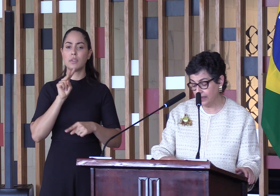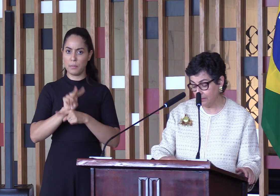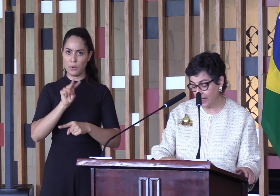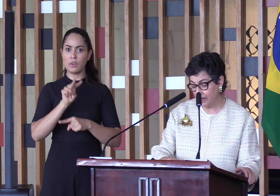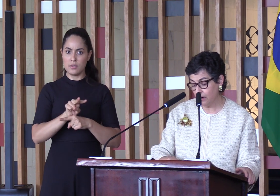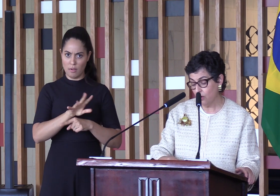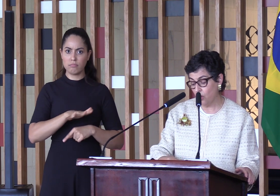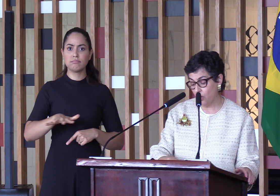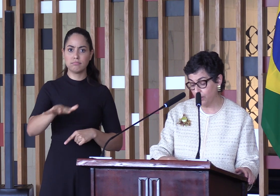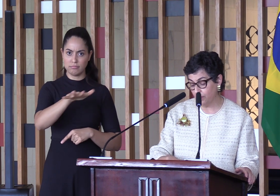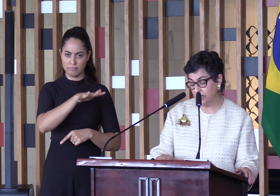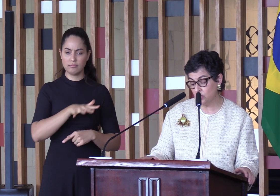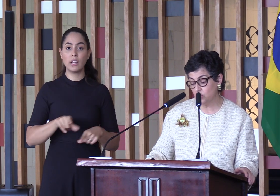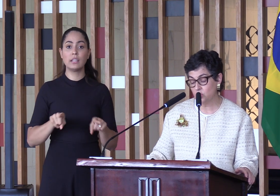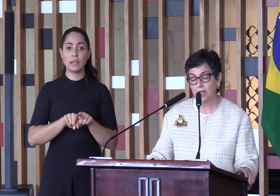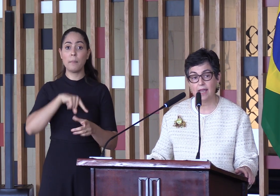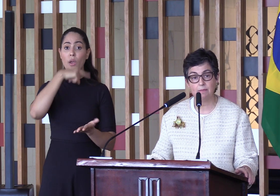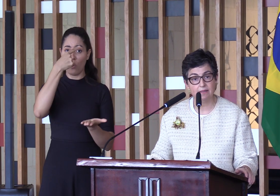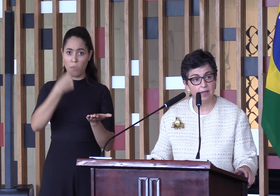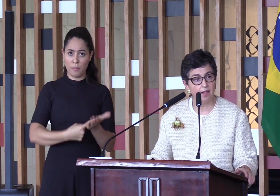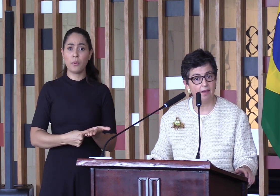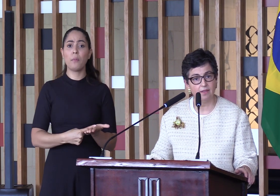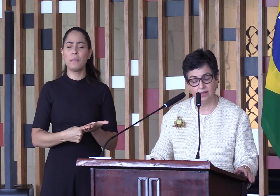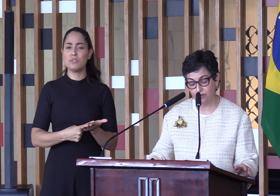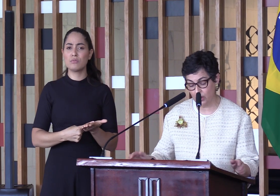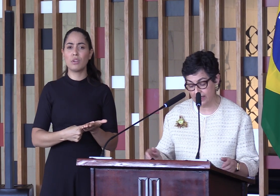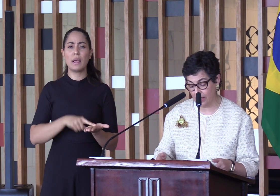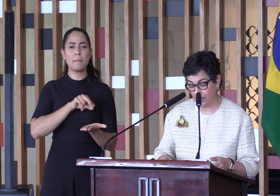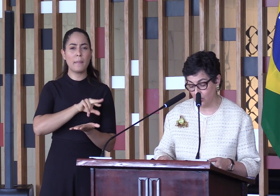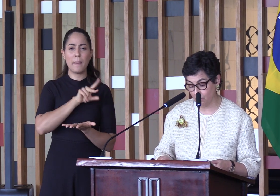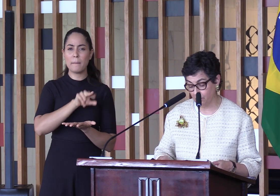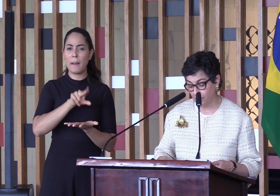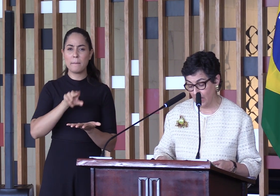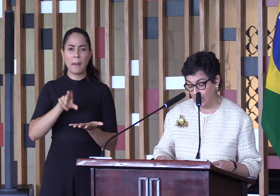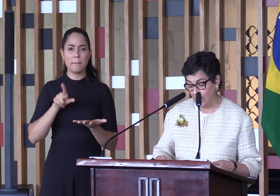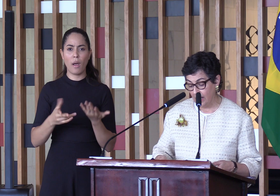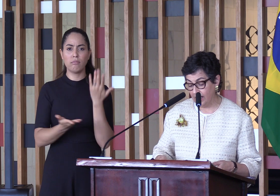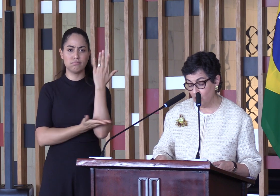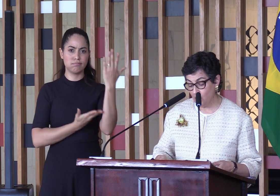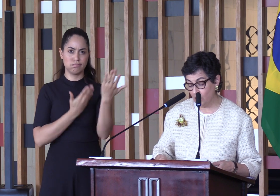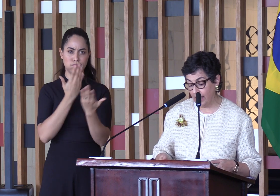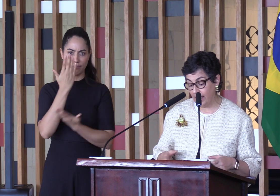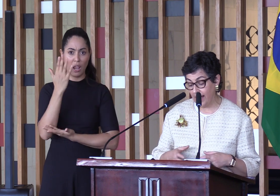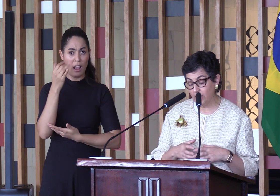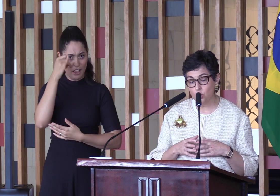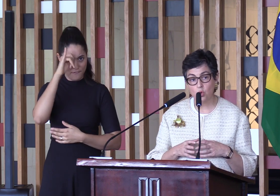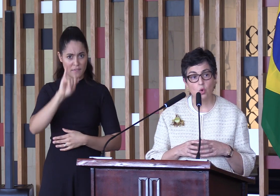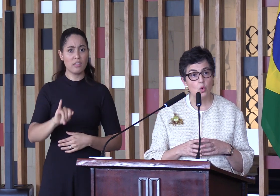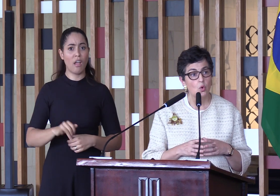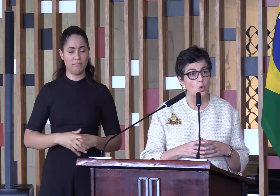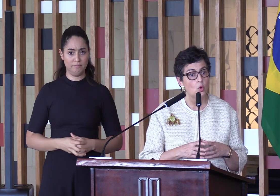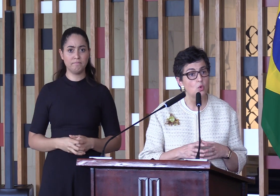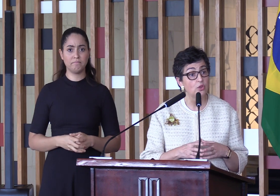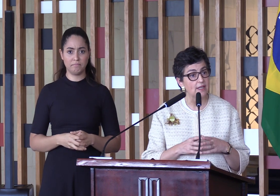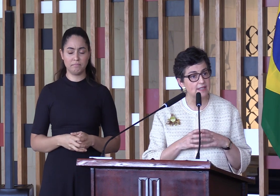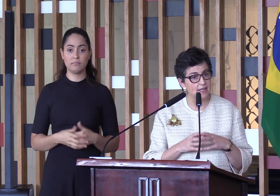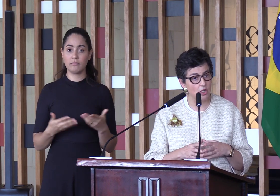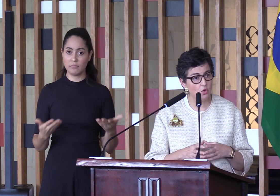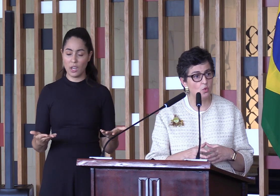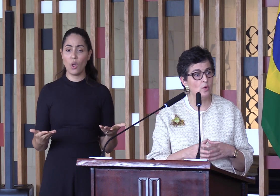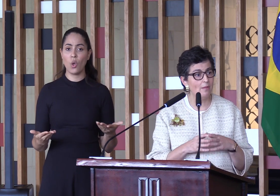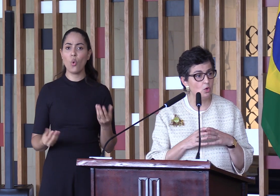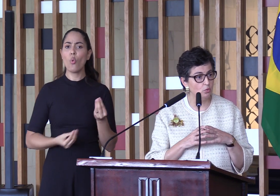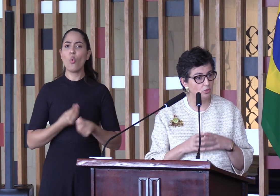e também com compromissos em matéria de deforestação. Acho que há um